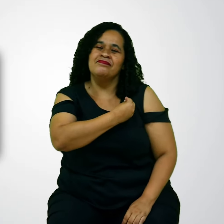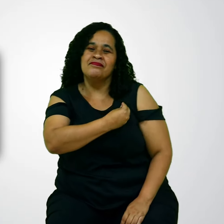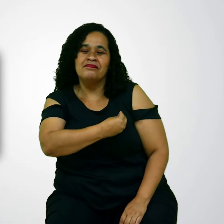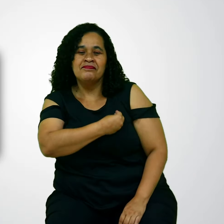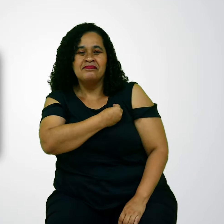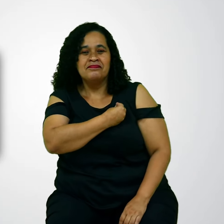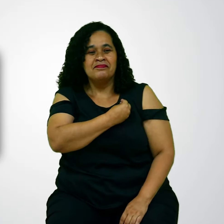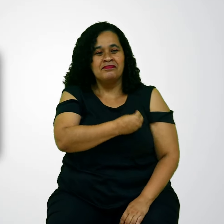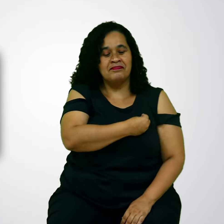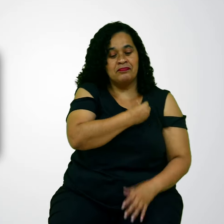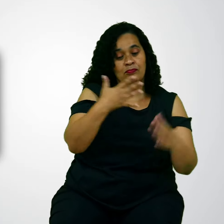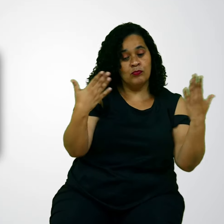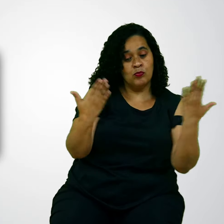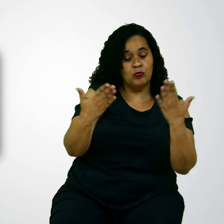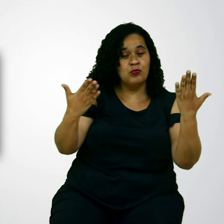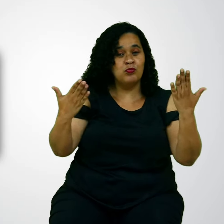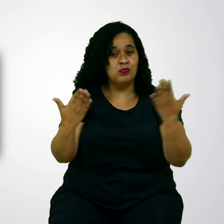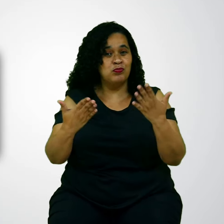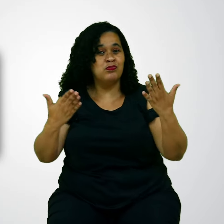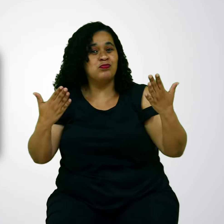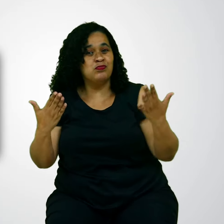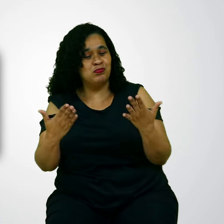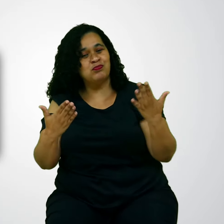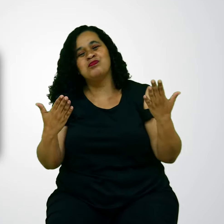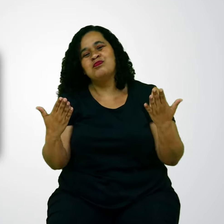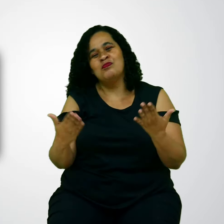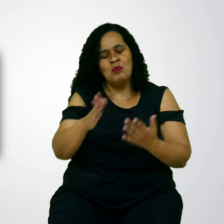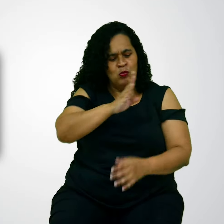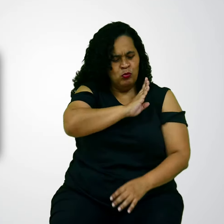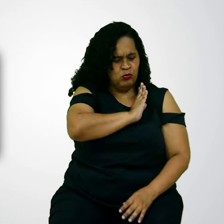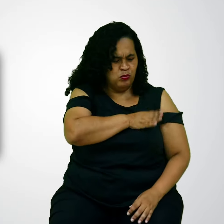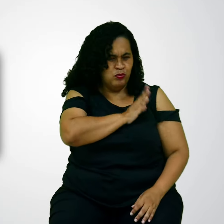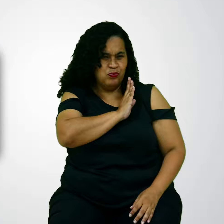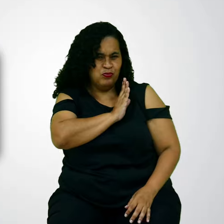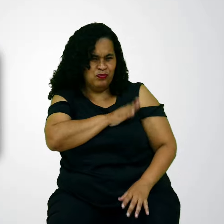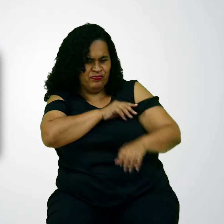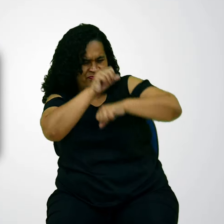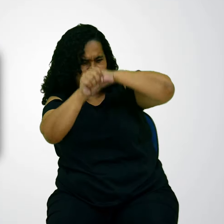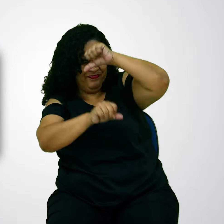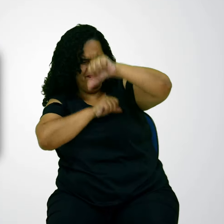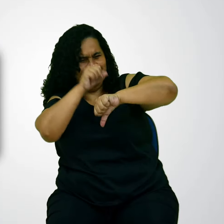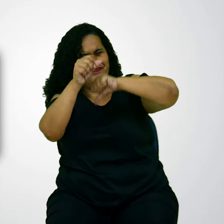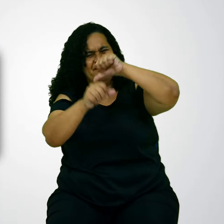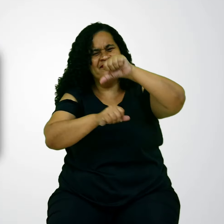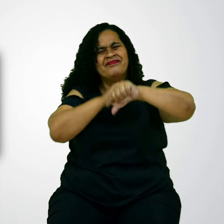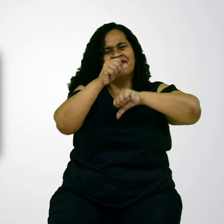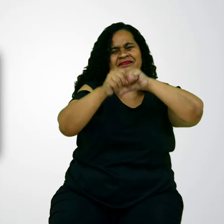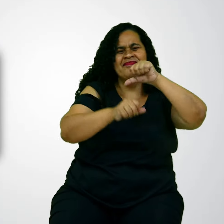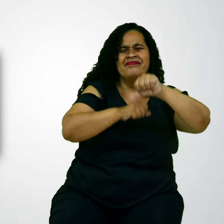Novamente um novo coração me